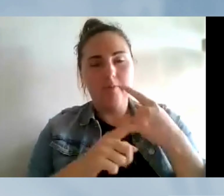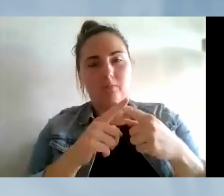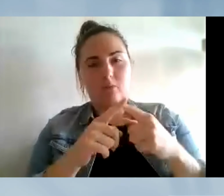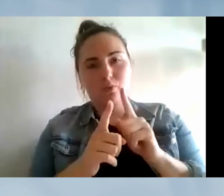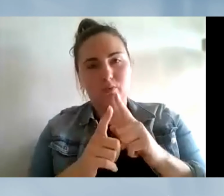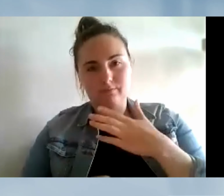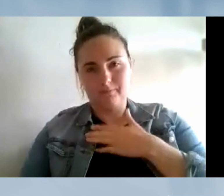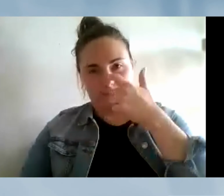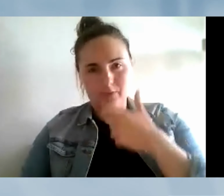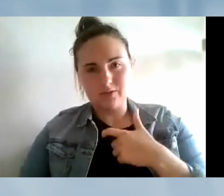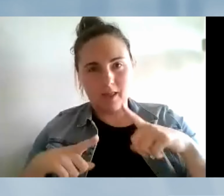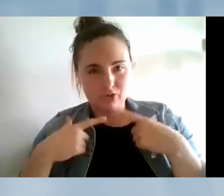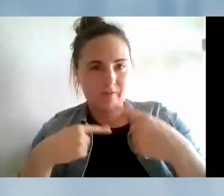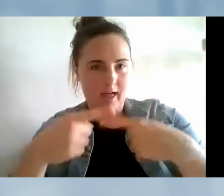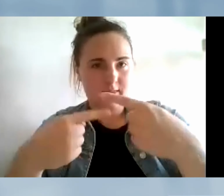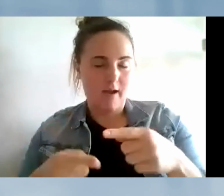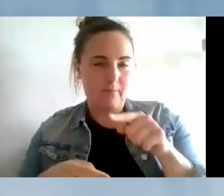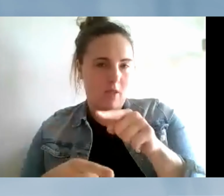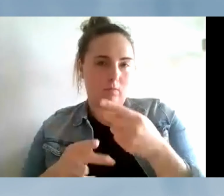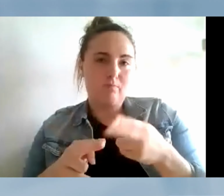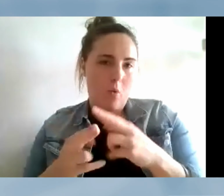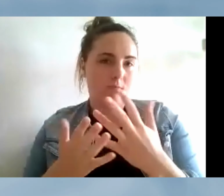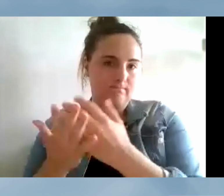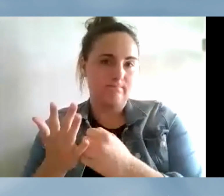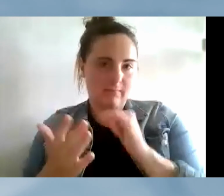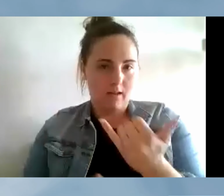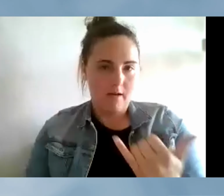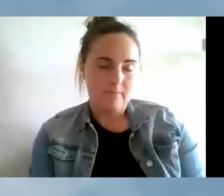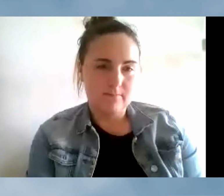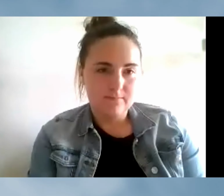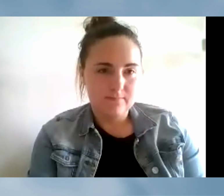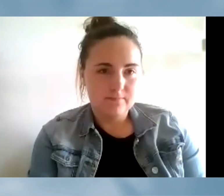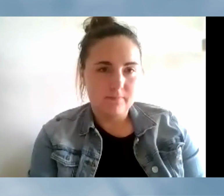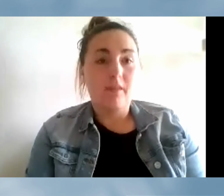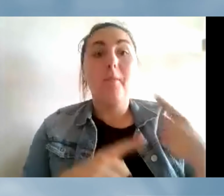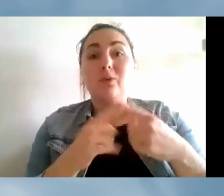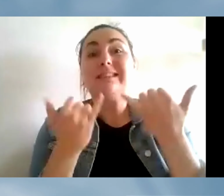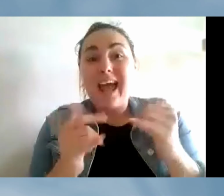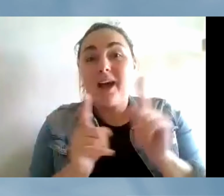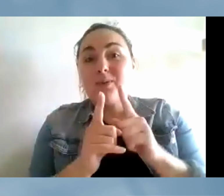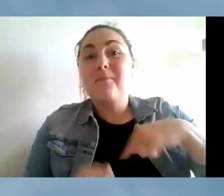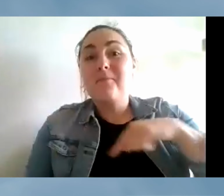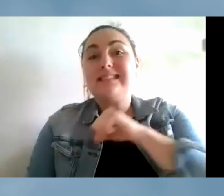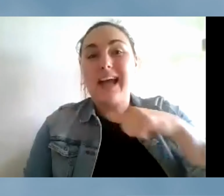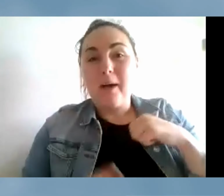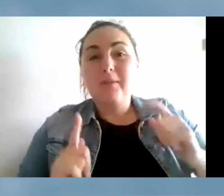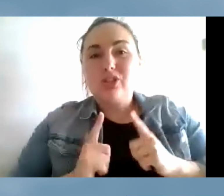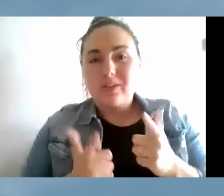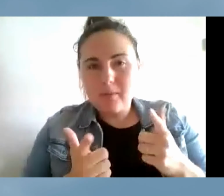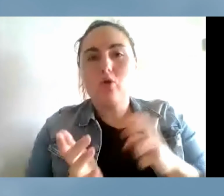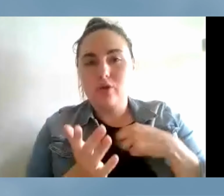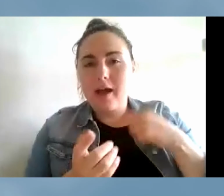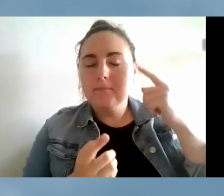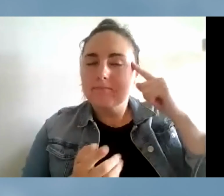uporabljala tablico, računalnik, mobitel za moje delo, za moje življenje, tako da to.